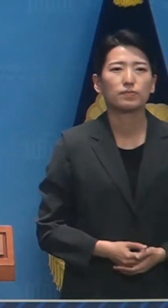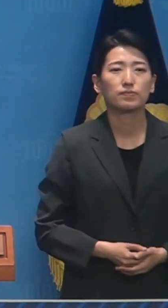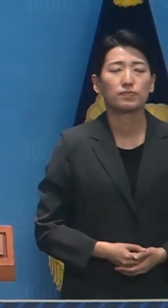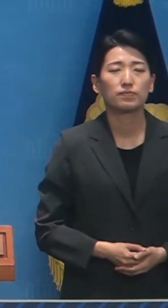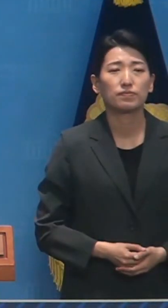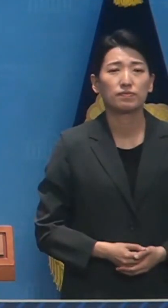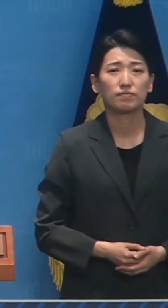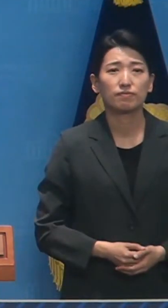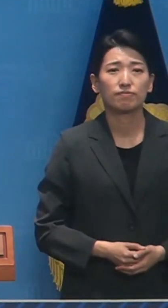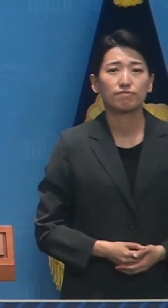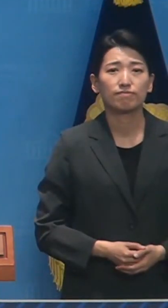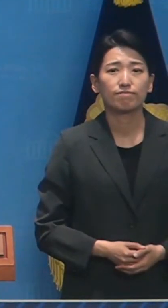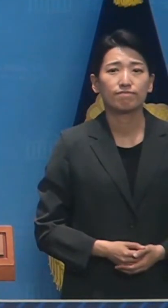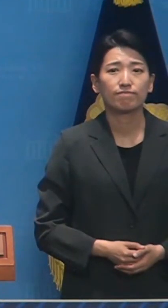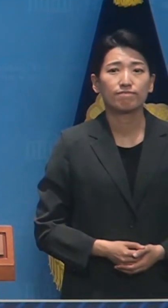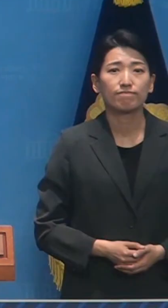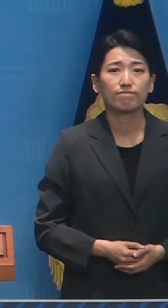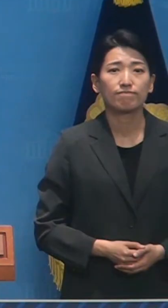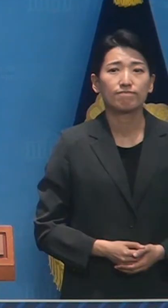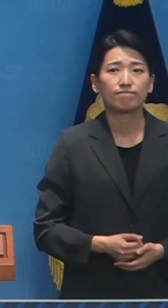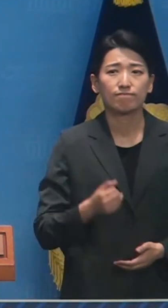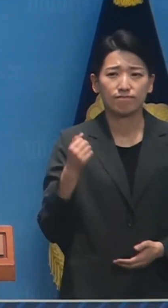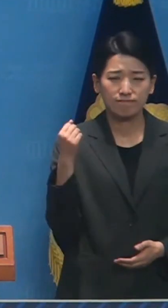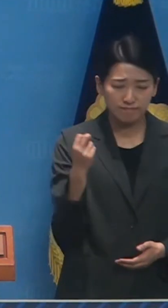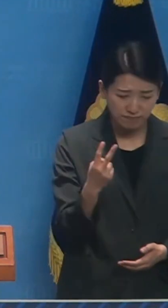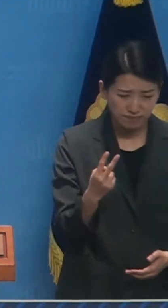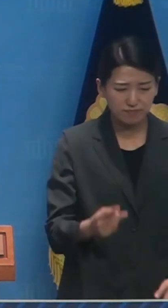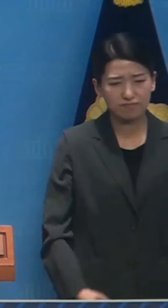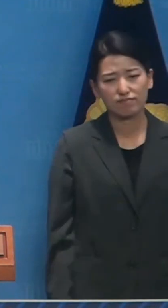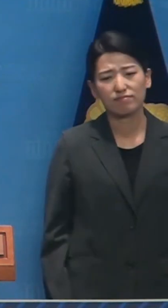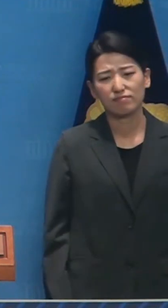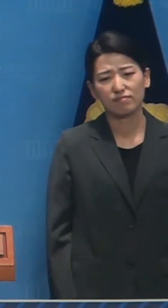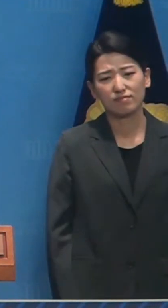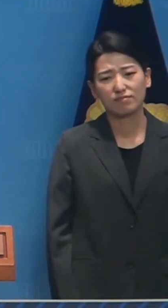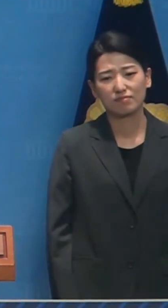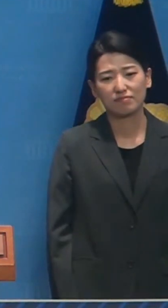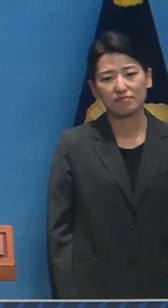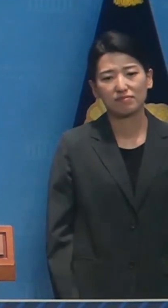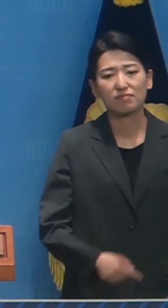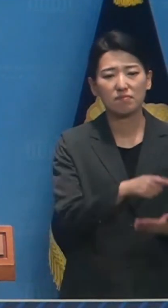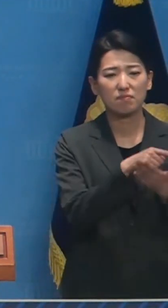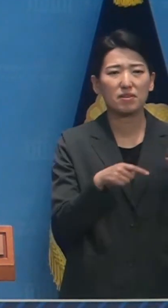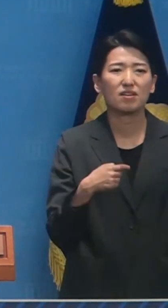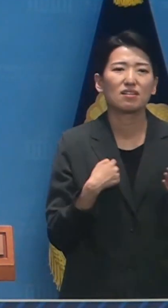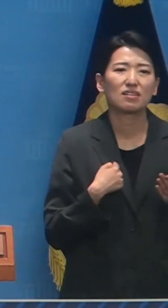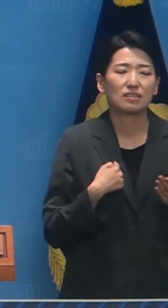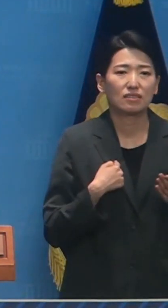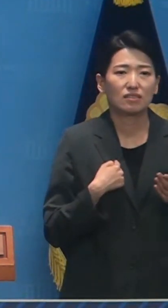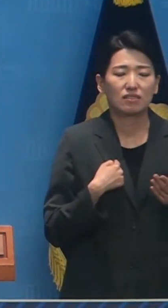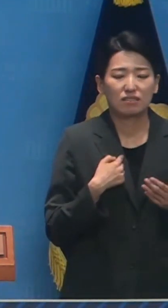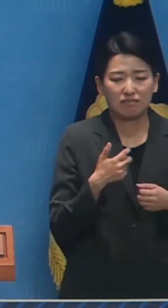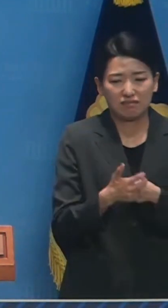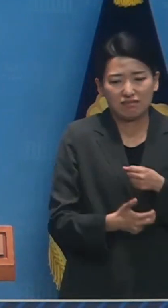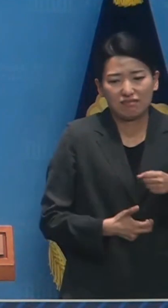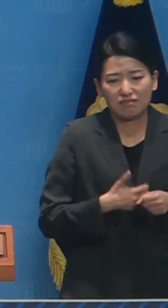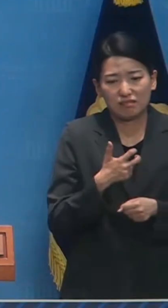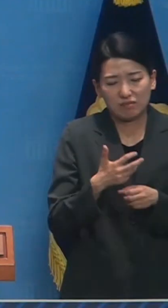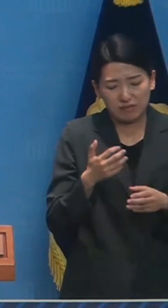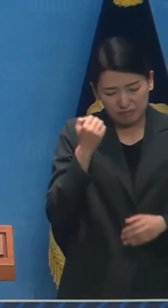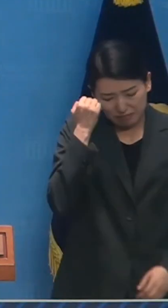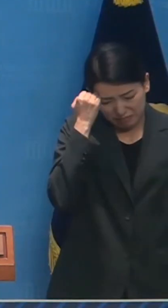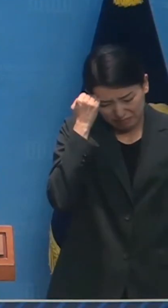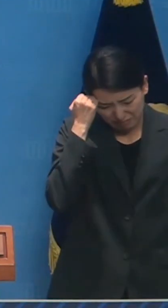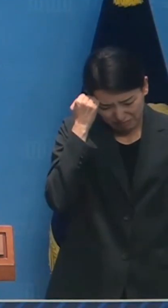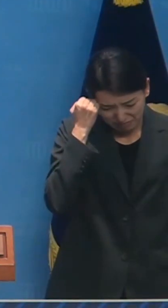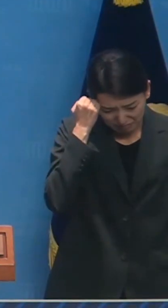그 피해를 온몸과 마음 깊이 70년 세월 동안 잔혹한 동화에서처럼